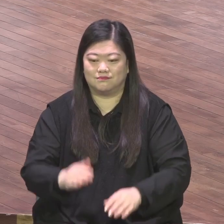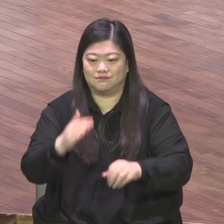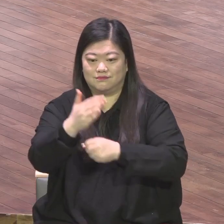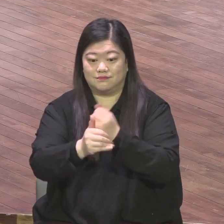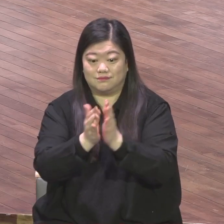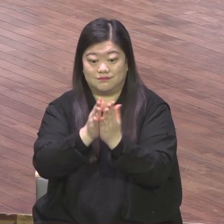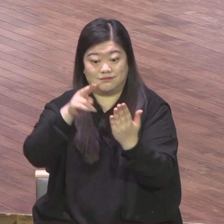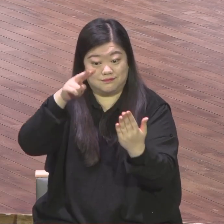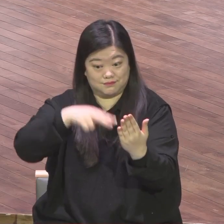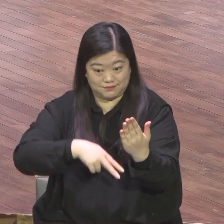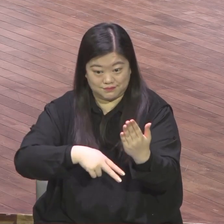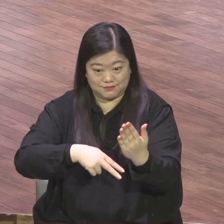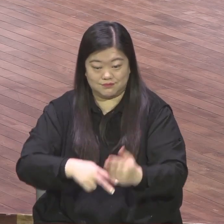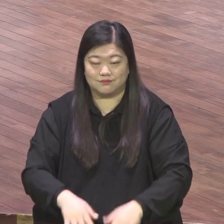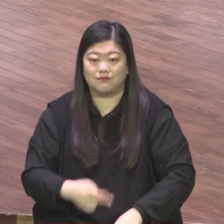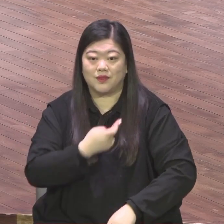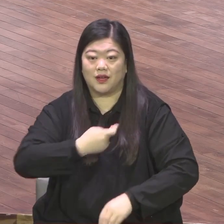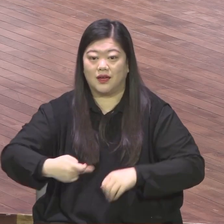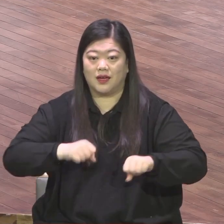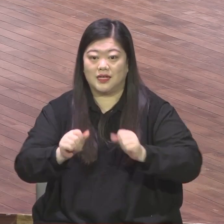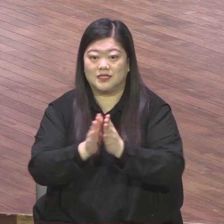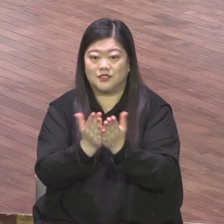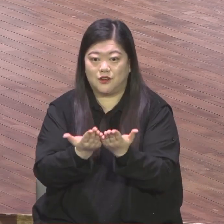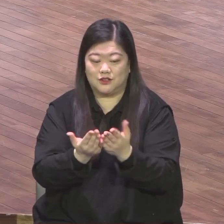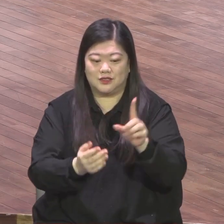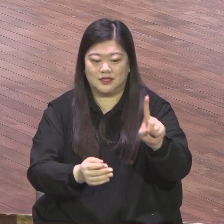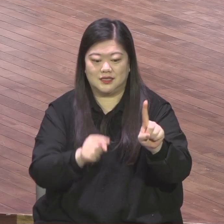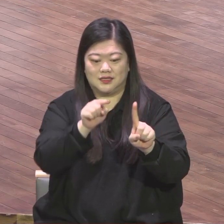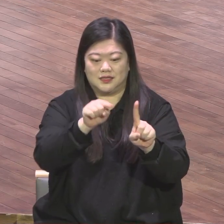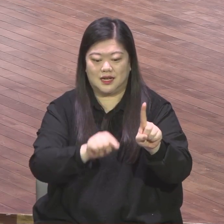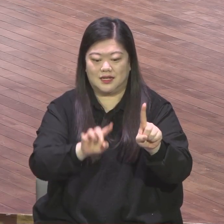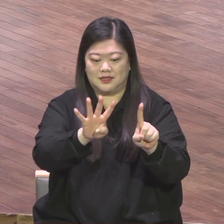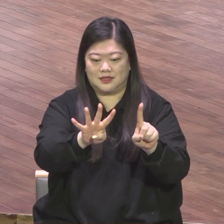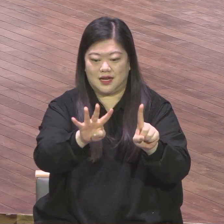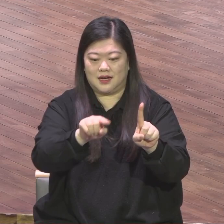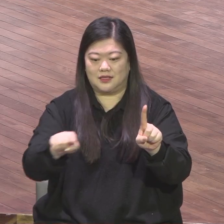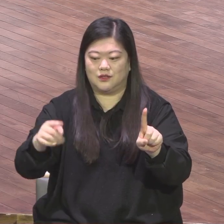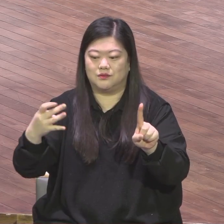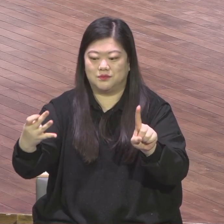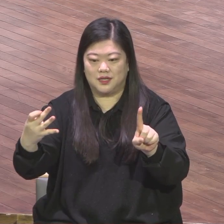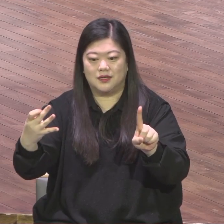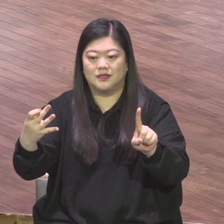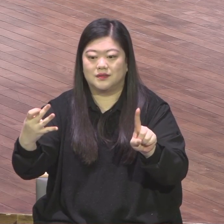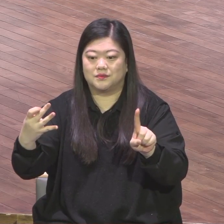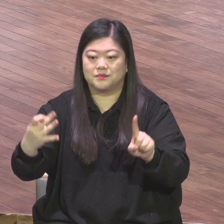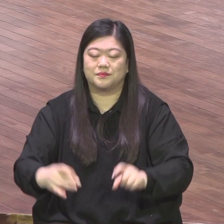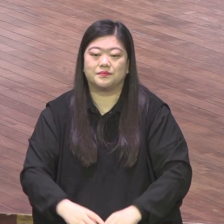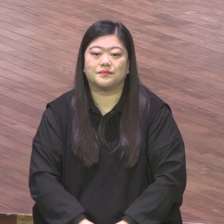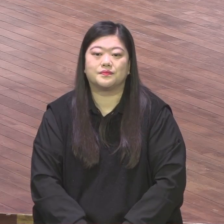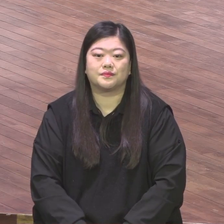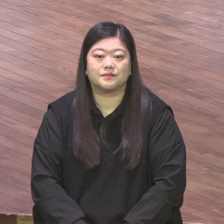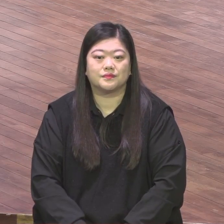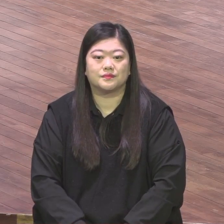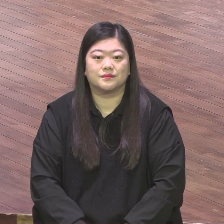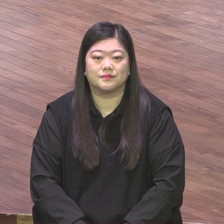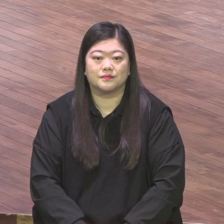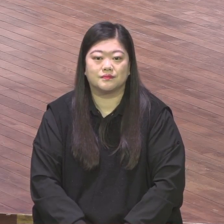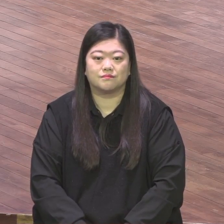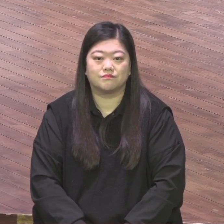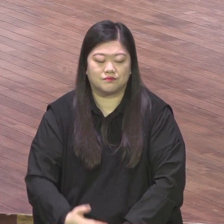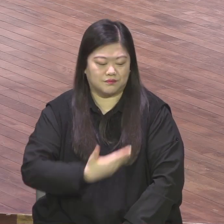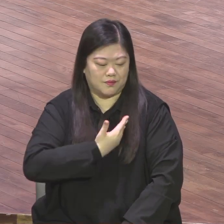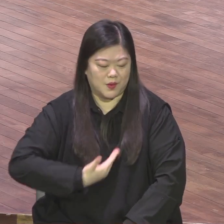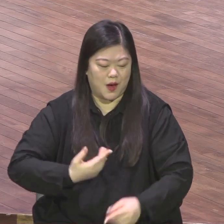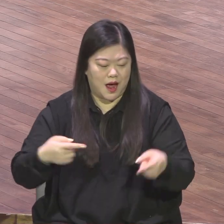오늘 은혜 받고 성취될 하나님 말씀은 사도행전 1장 4절에서 14절까지 말씀입니다.